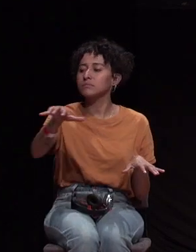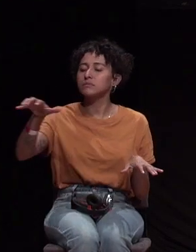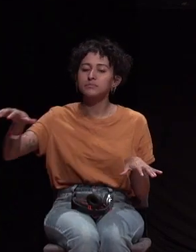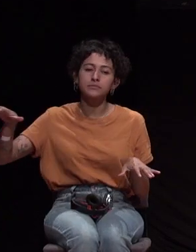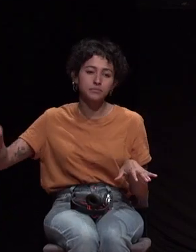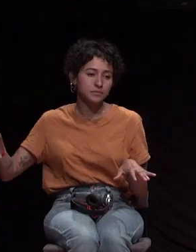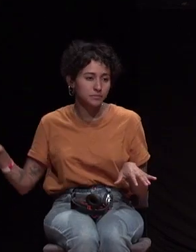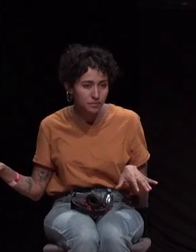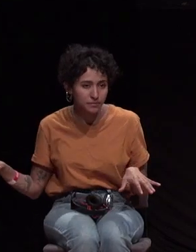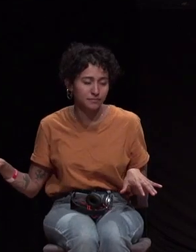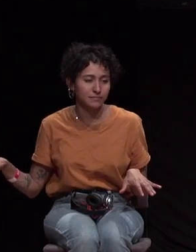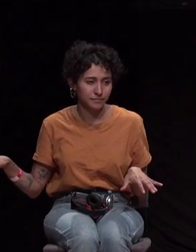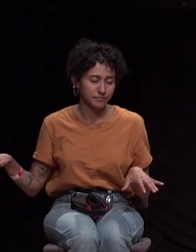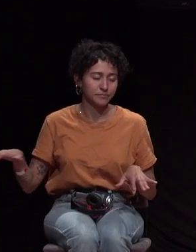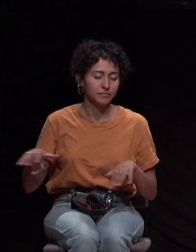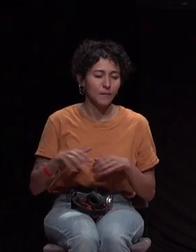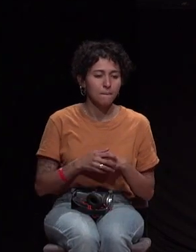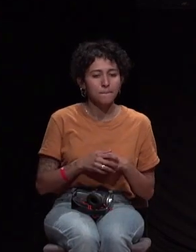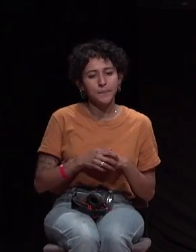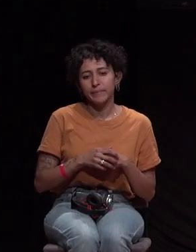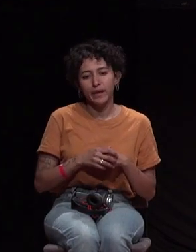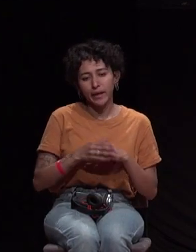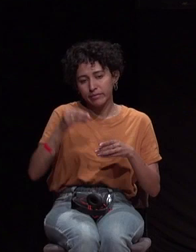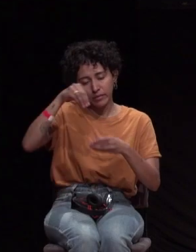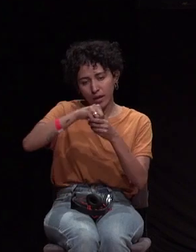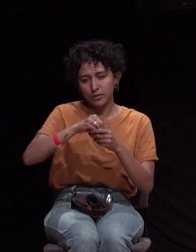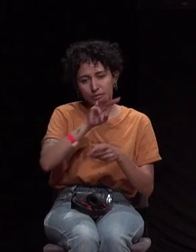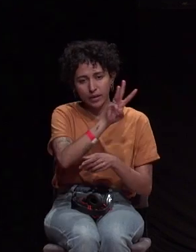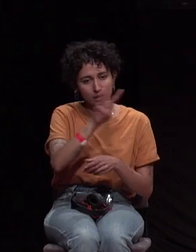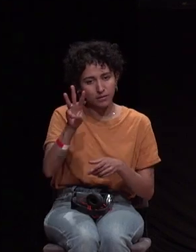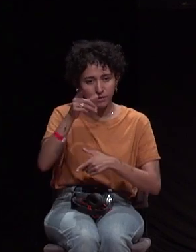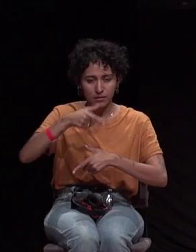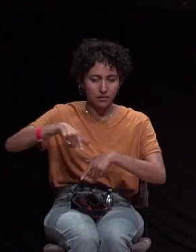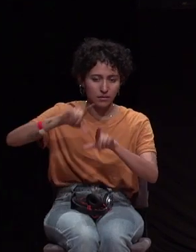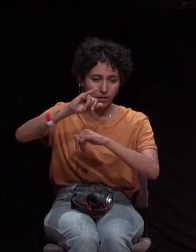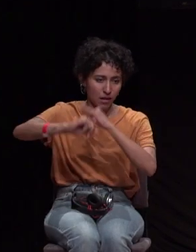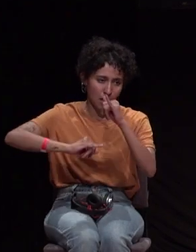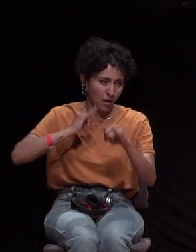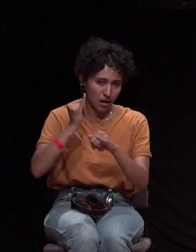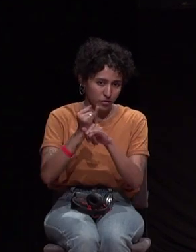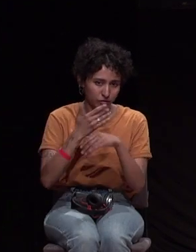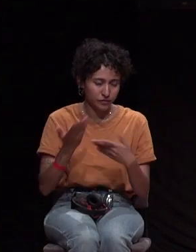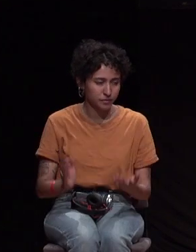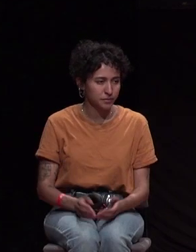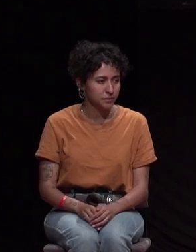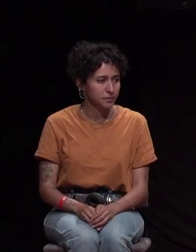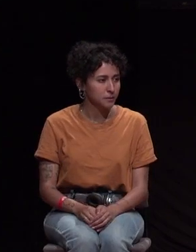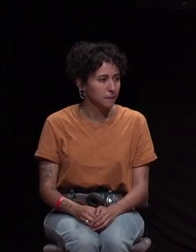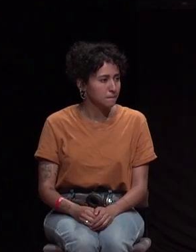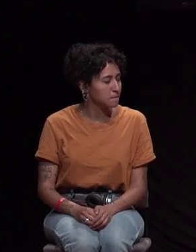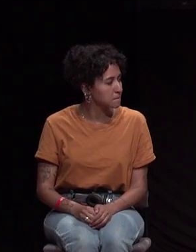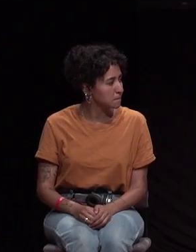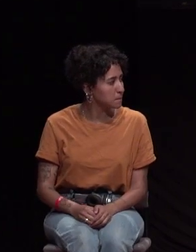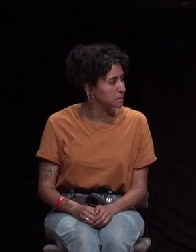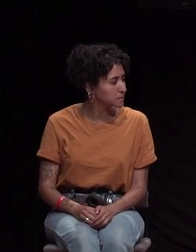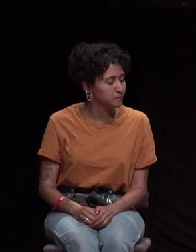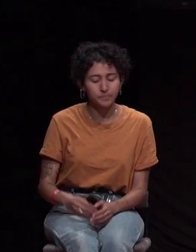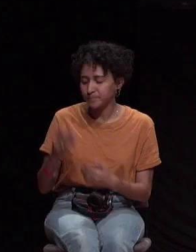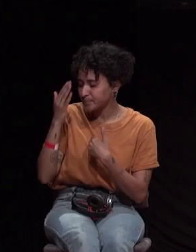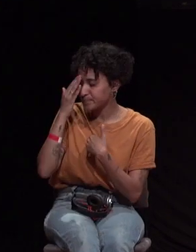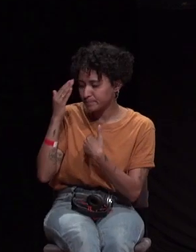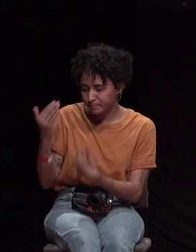grande biblioteca digital do Google, da internet. Obrigado,